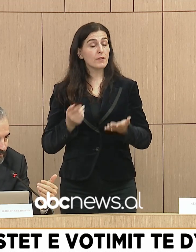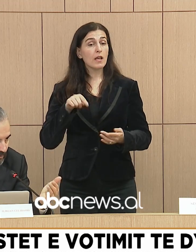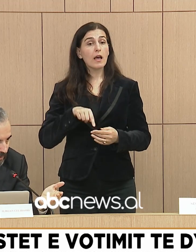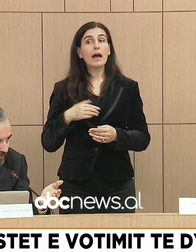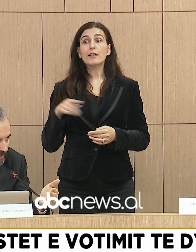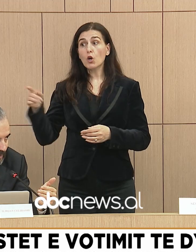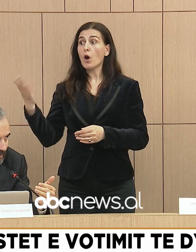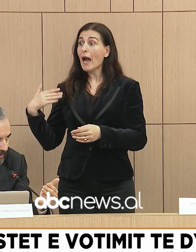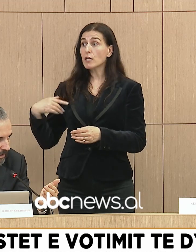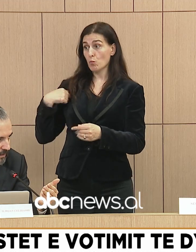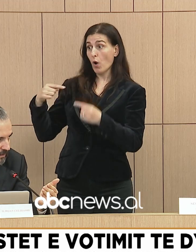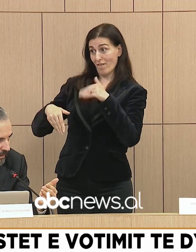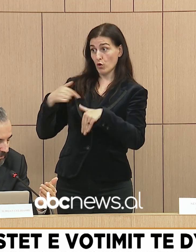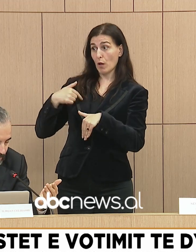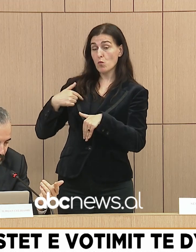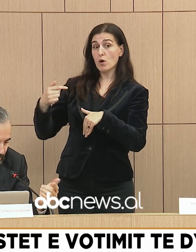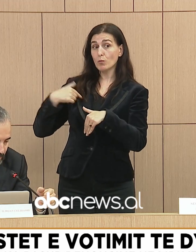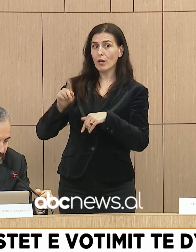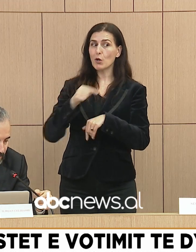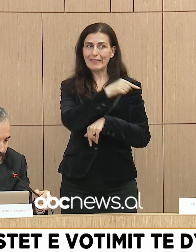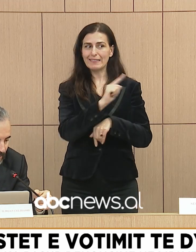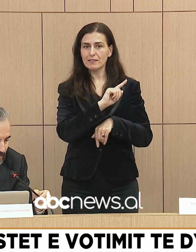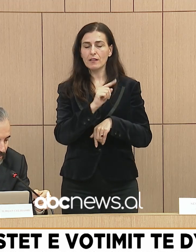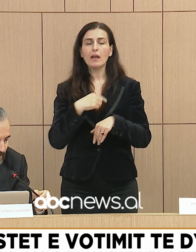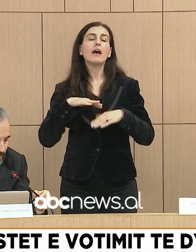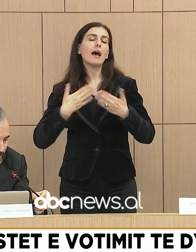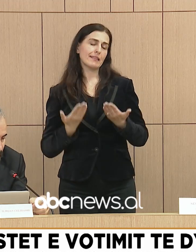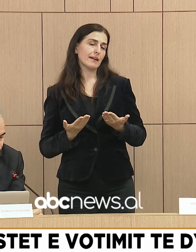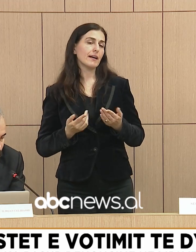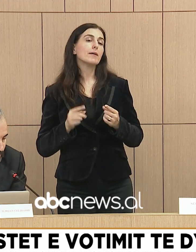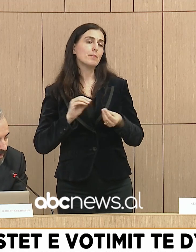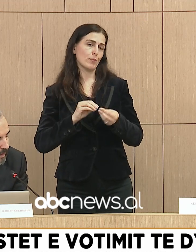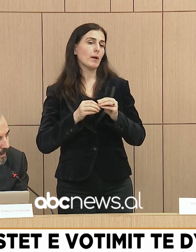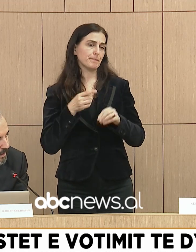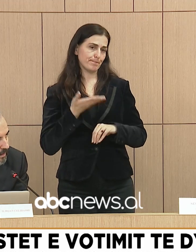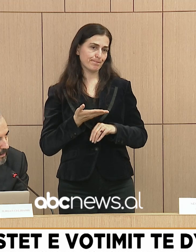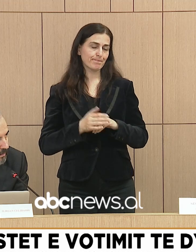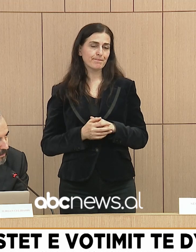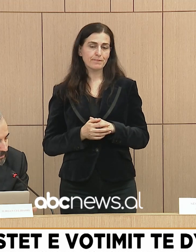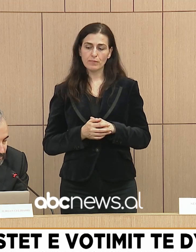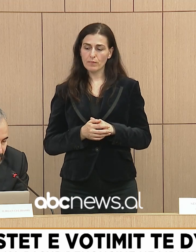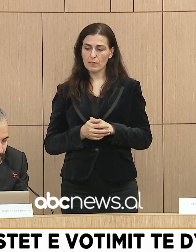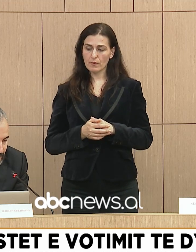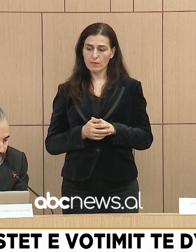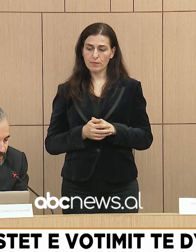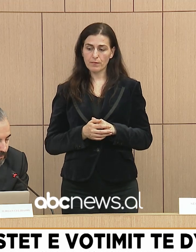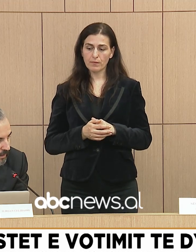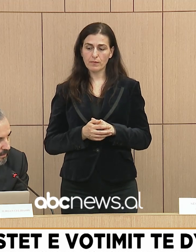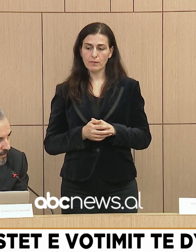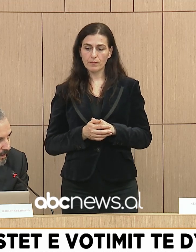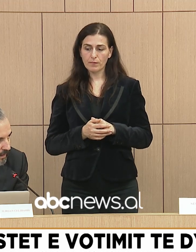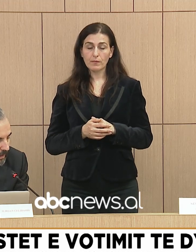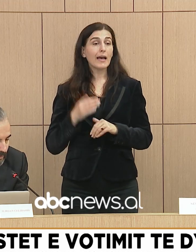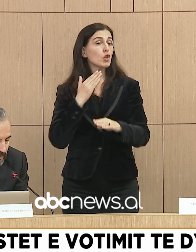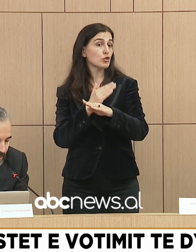mua, mos votoni kundërshtarin e të tjera si kësa, të tilla si kjo, natyrë thirrjesh, ato janë